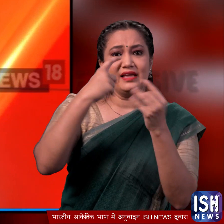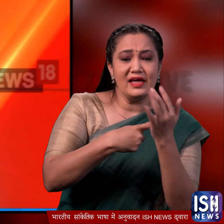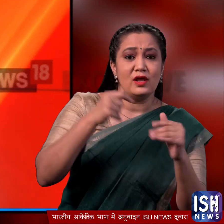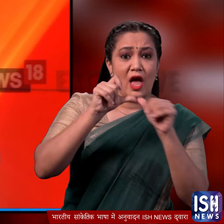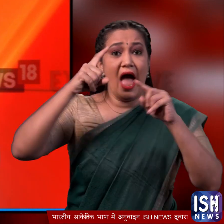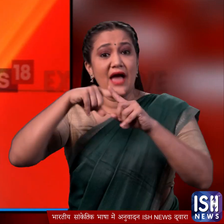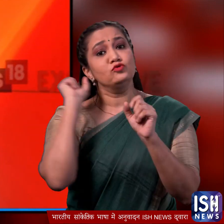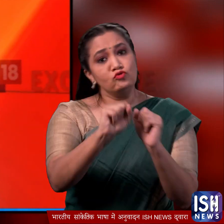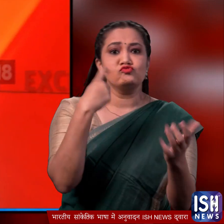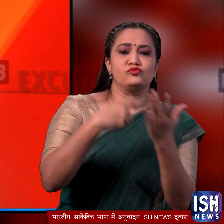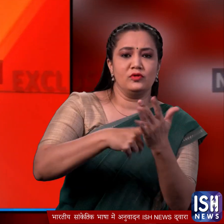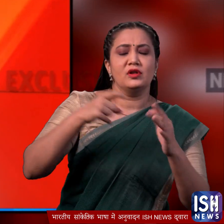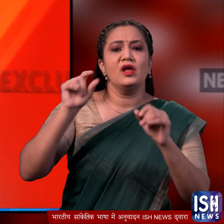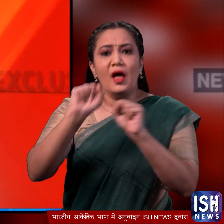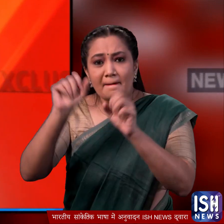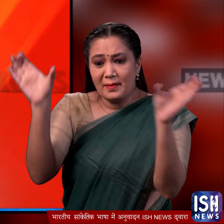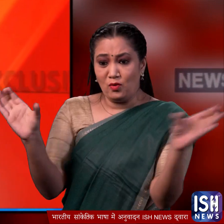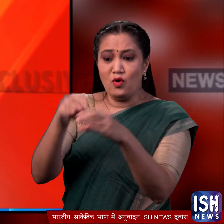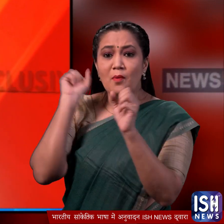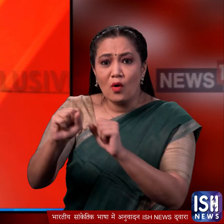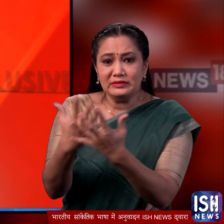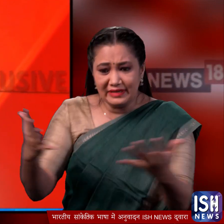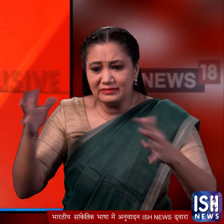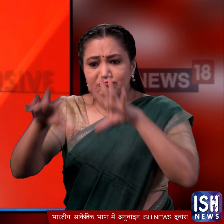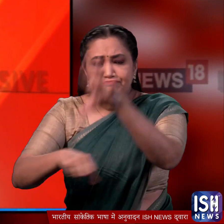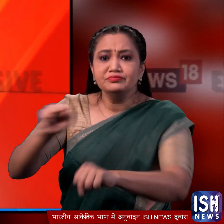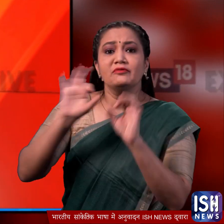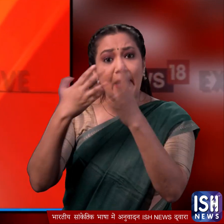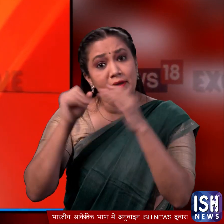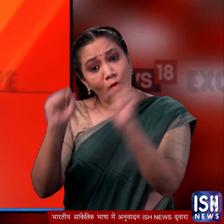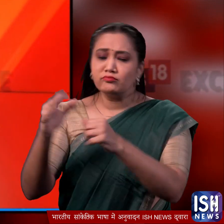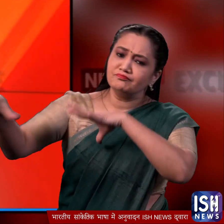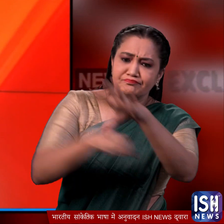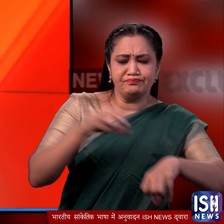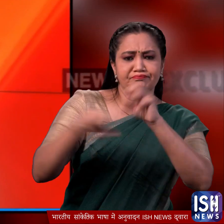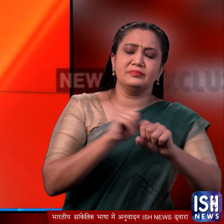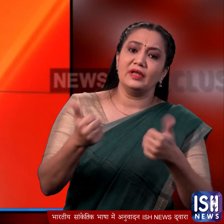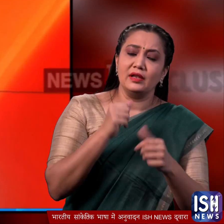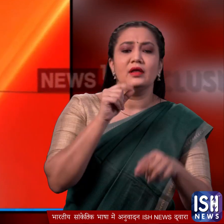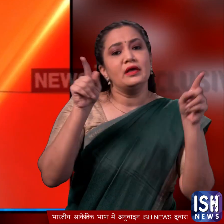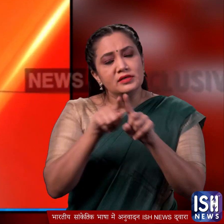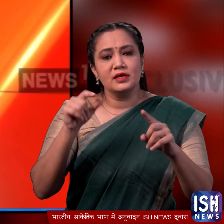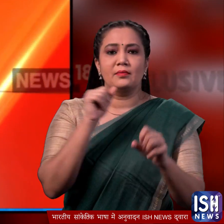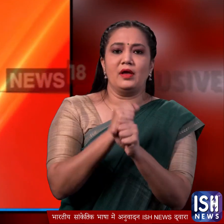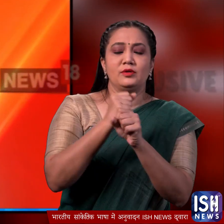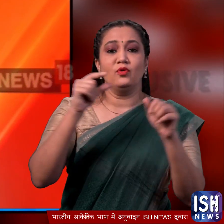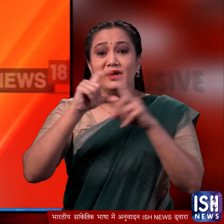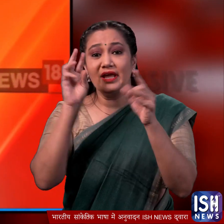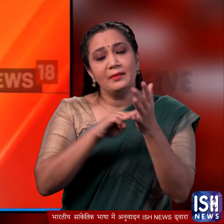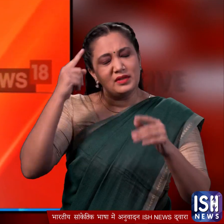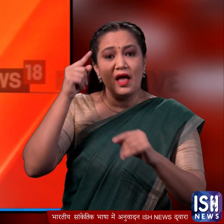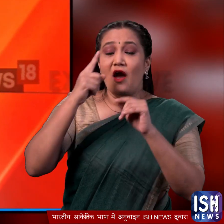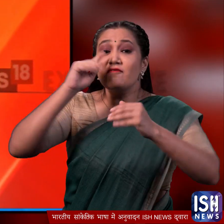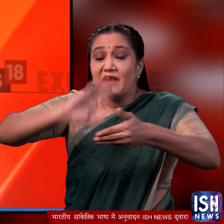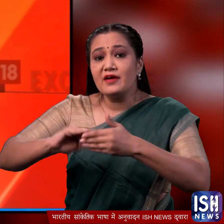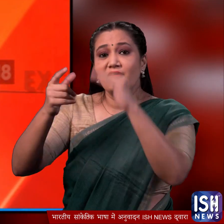कि वो गैंगस्टर और उसके परिवार या गैंग से जुड़ी संपत्तियों को सीज कर सकते हैं, जिसके तहत गाजीपुर के डीएम ने मुख्तार अंसारी की पत्नी के नाम पर